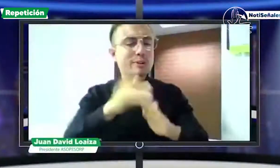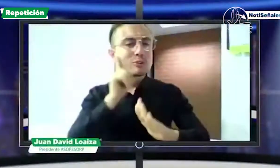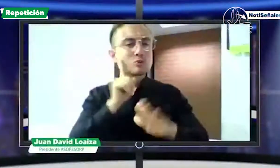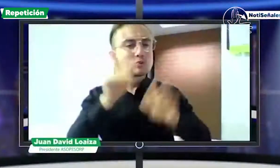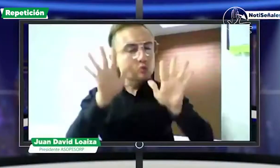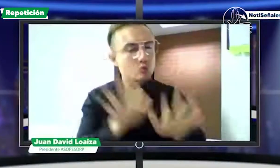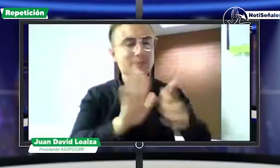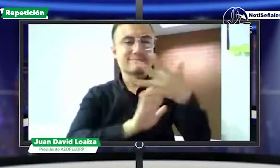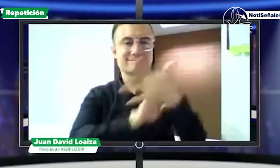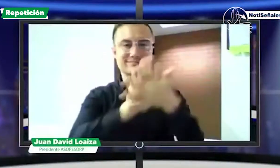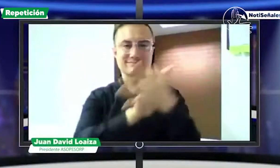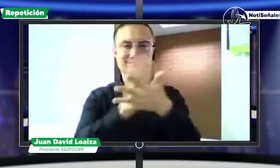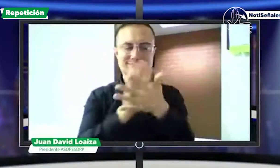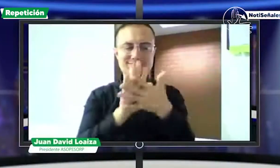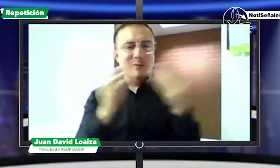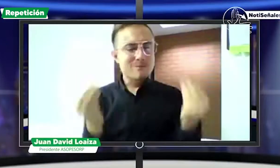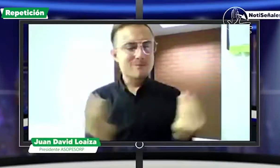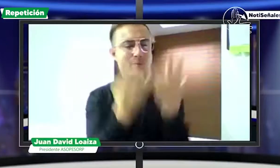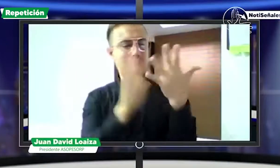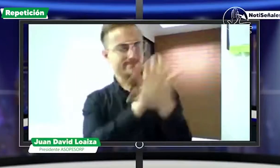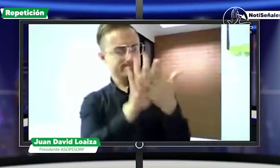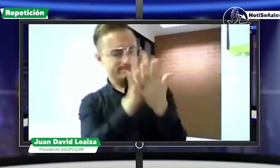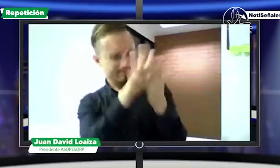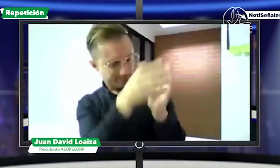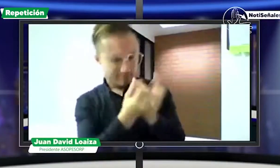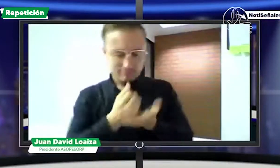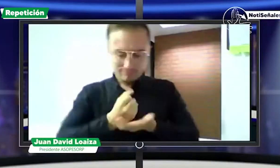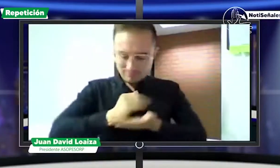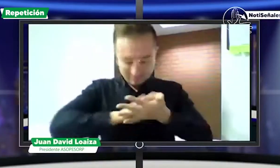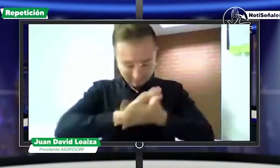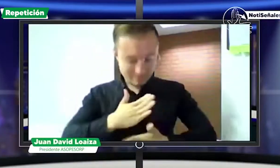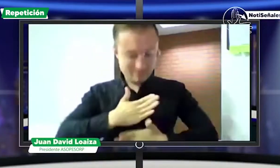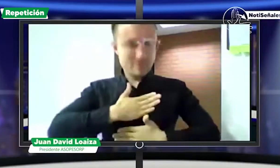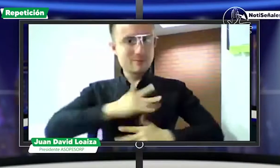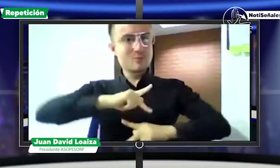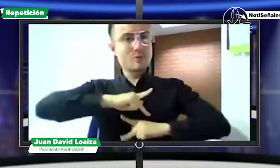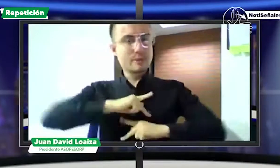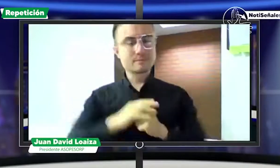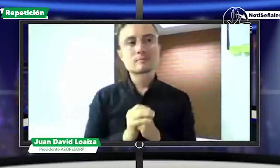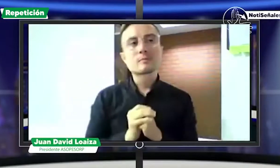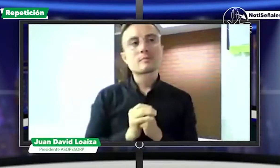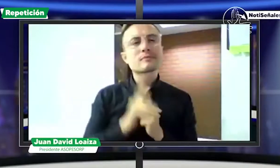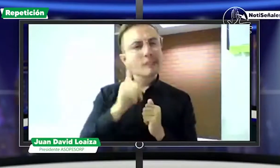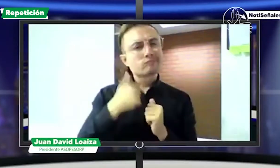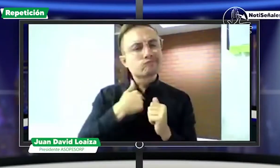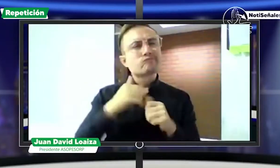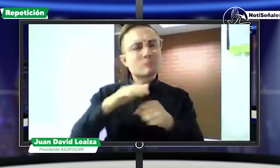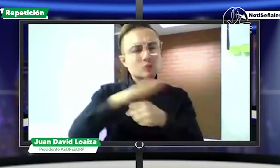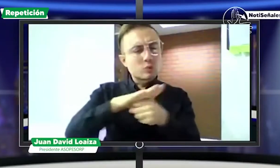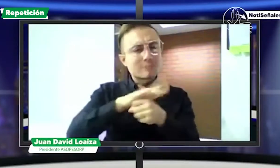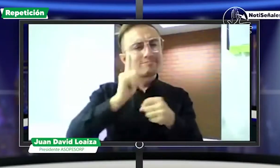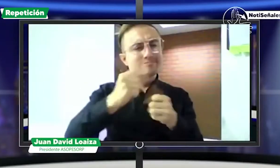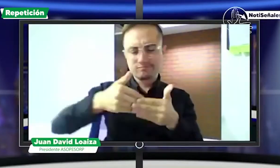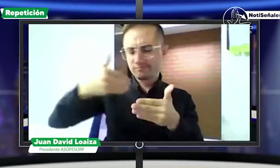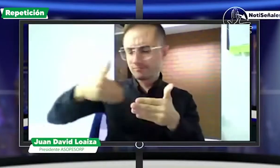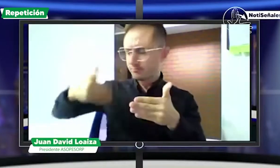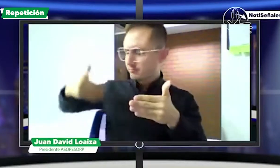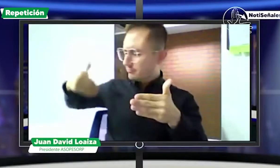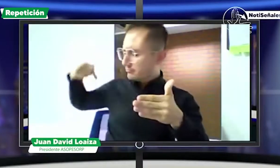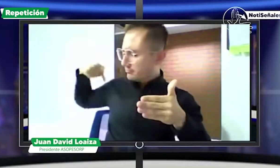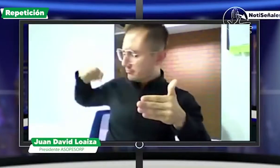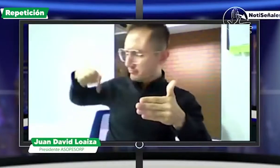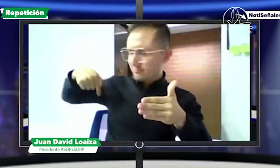ASO PESOR buscamos que se reconozca el valor de la lengua de señas como patrimonio